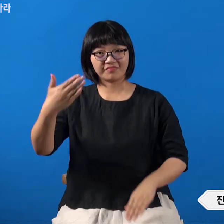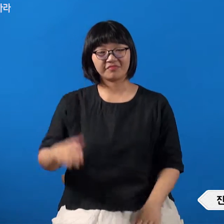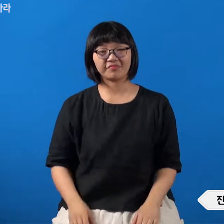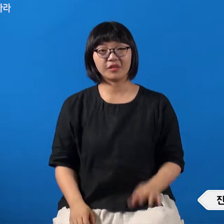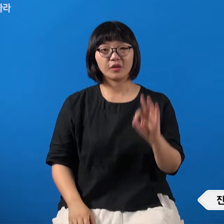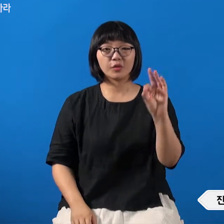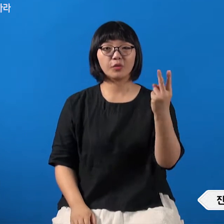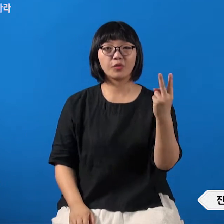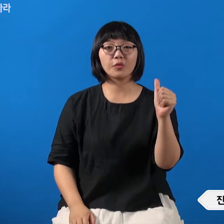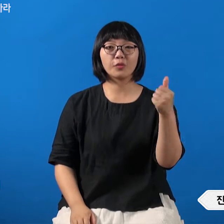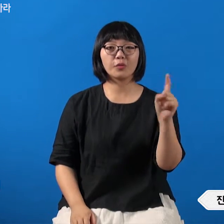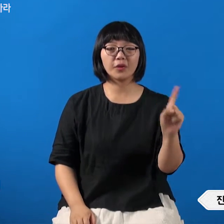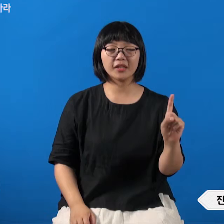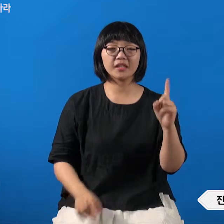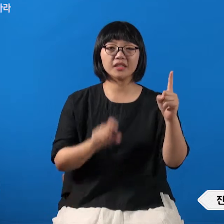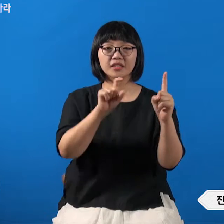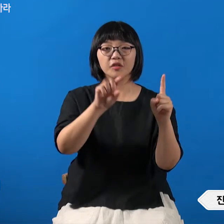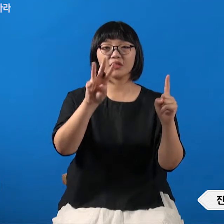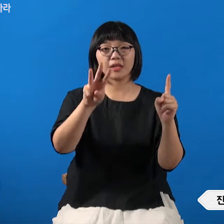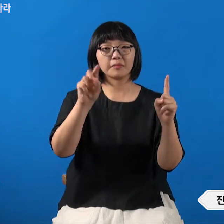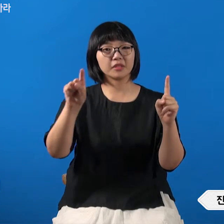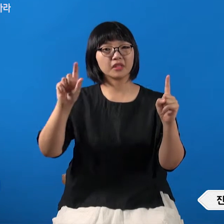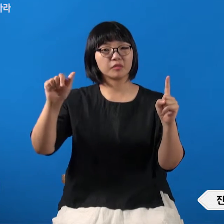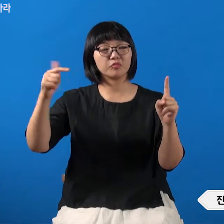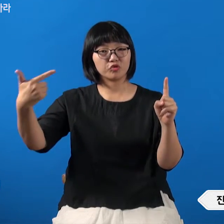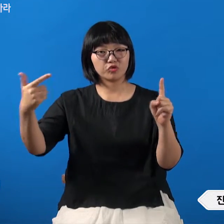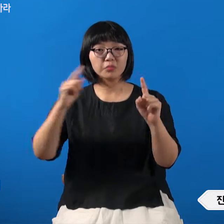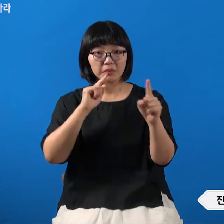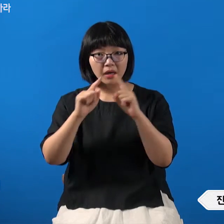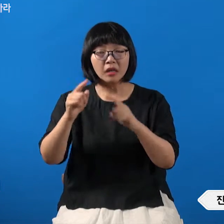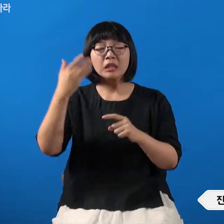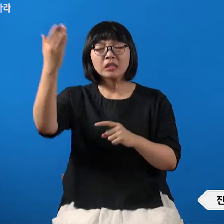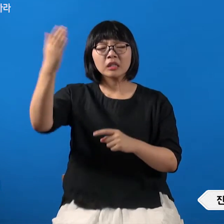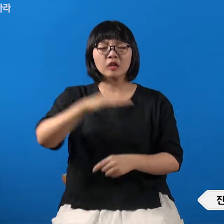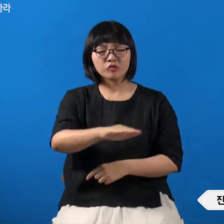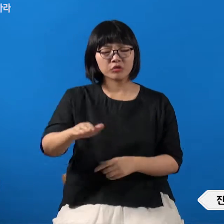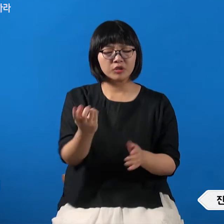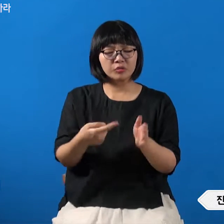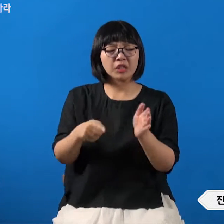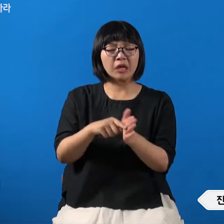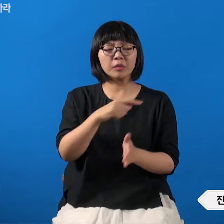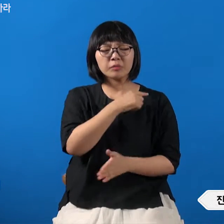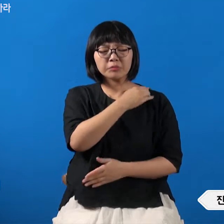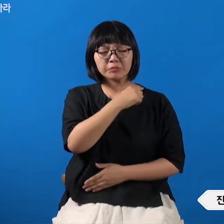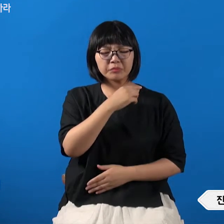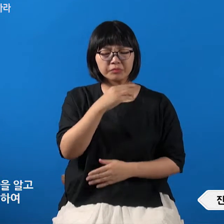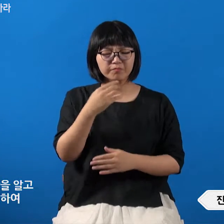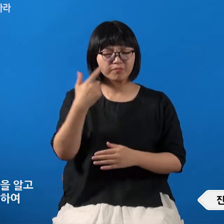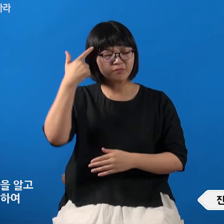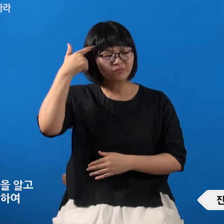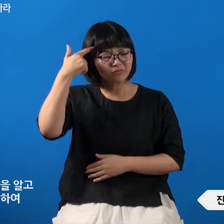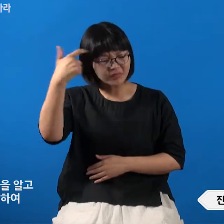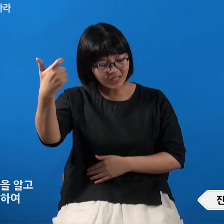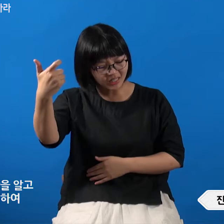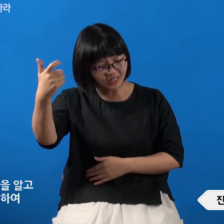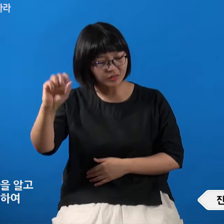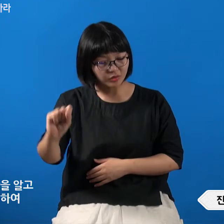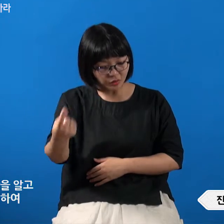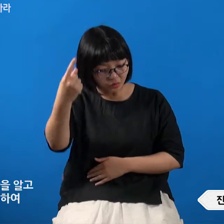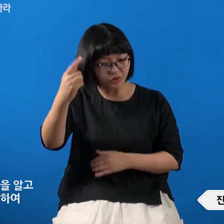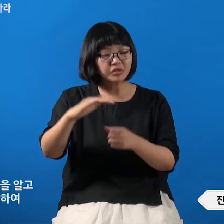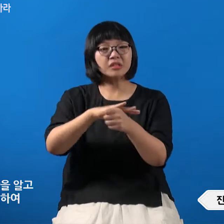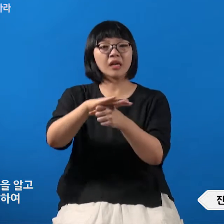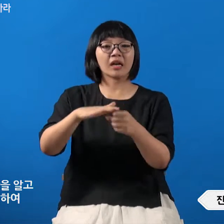16절은 이렇게 말씀합니다. 그가 우리를 위하여 목숨을 버리셨으니 우리가 이로써 사랑을 알고 우리도 형제들을